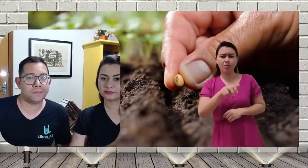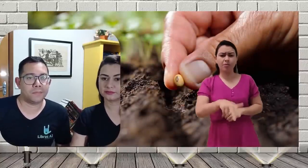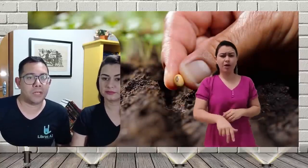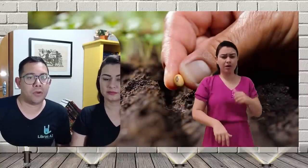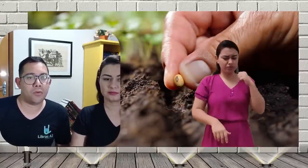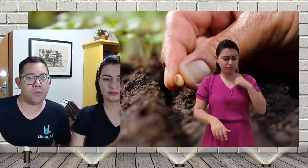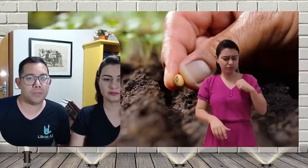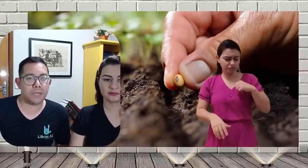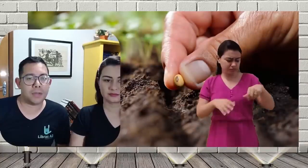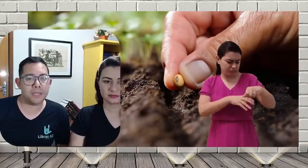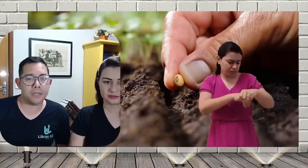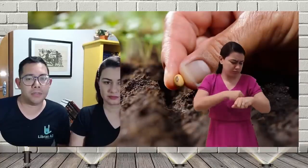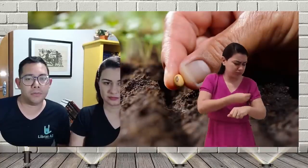Olha lá, ó, tá caminhando.